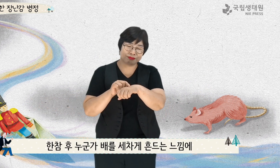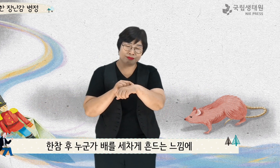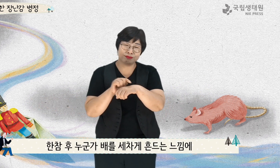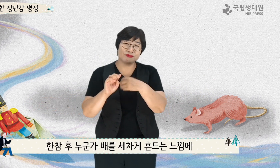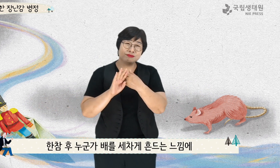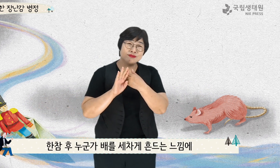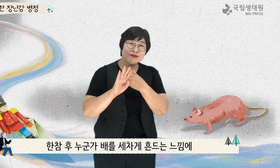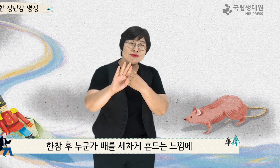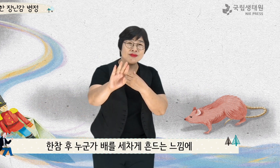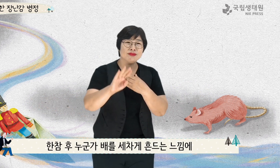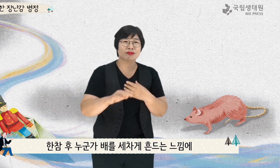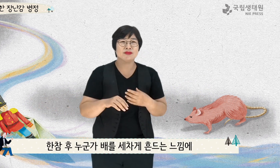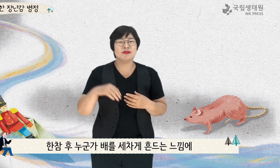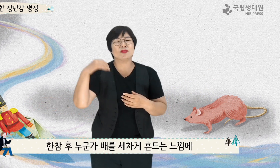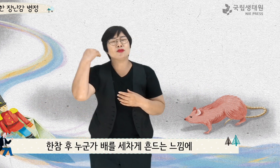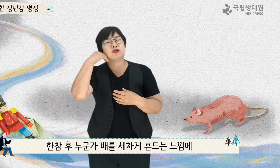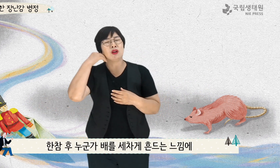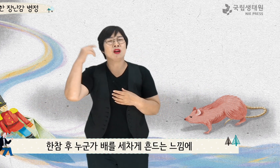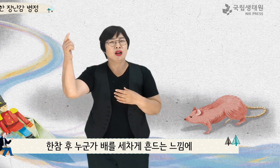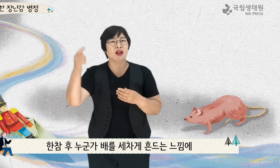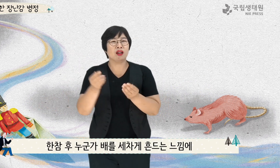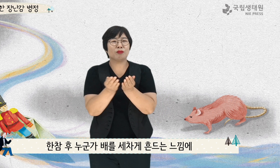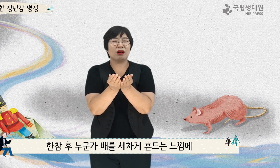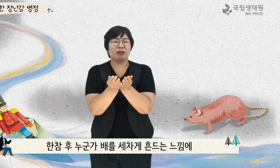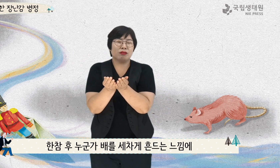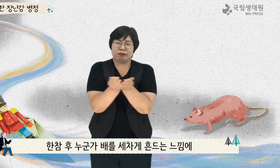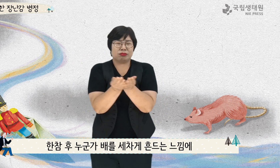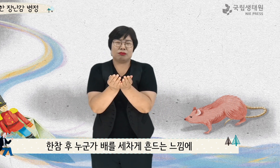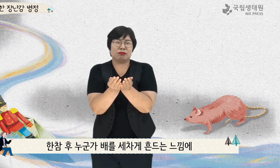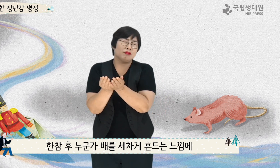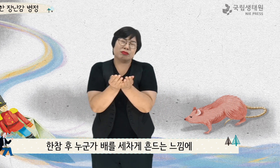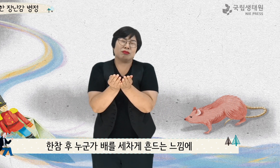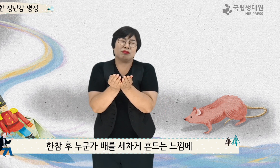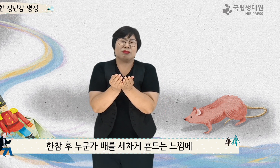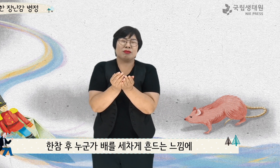한참 후 누군가 배를 세차게 흔드는 느낌에